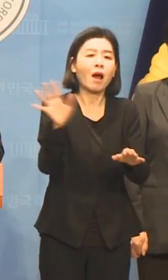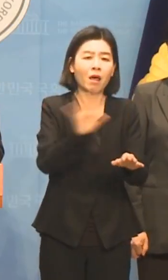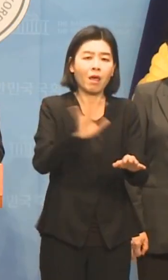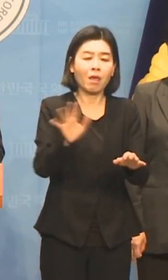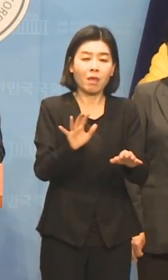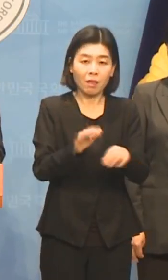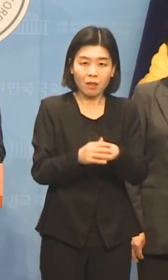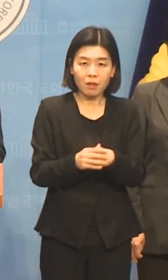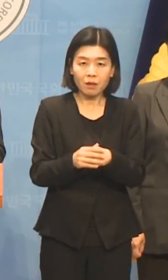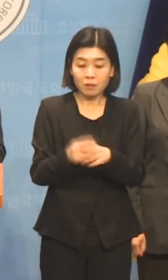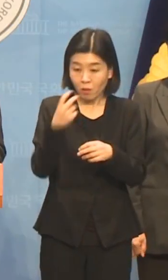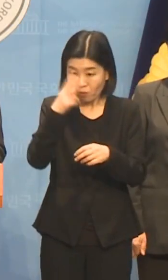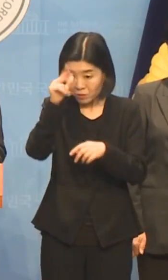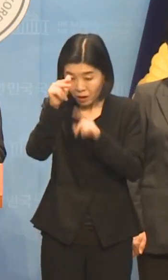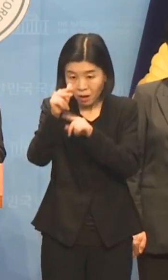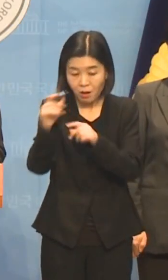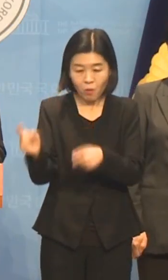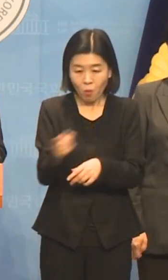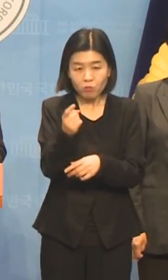검찰은 골프를 함께